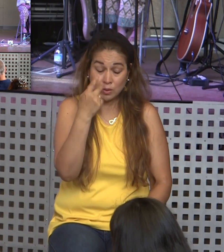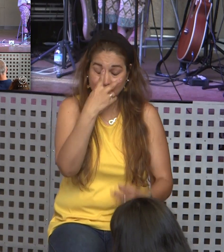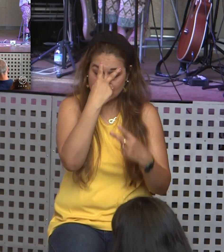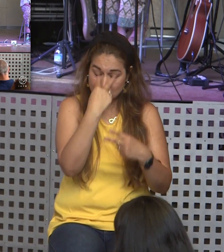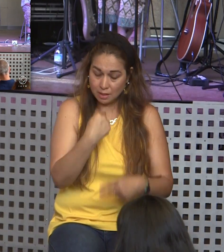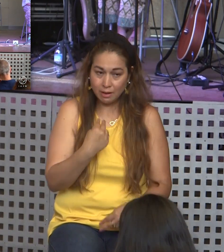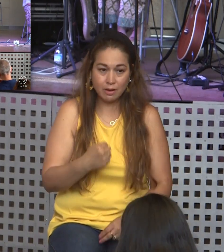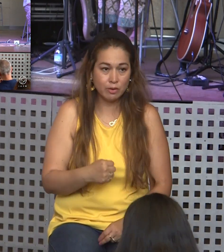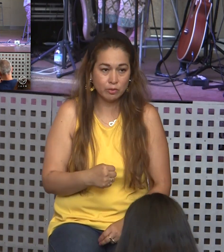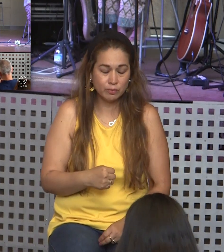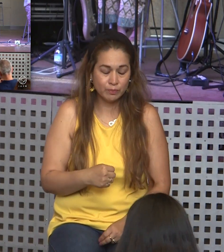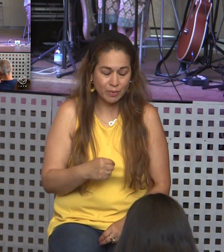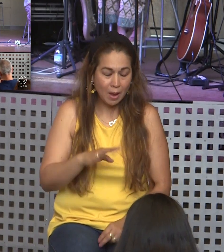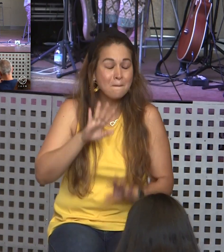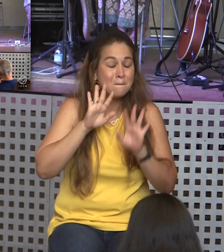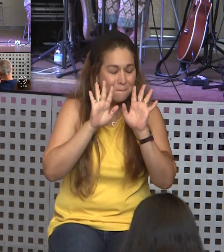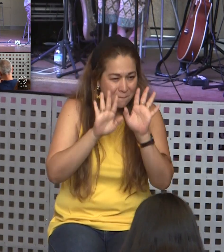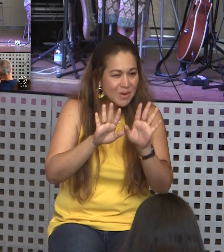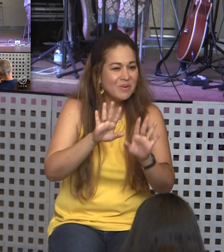¿Lo pilláis?